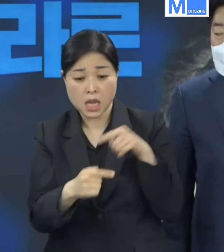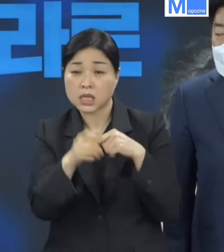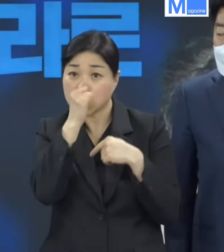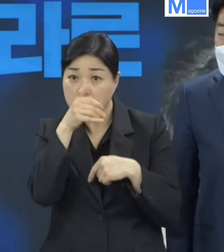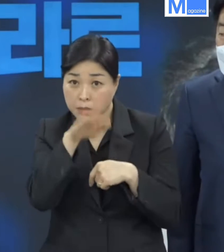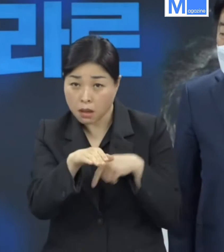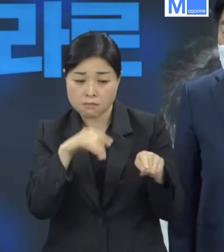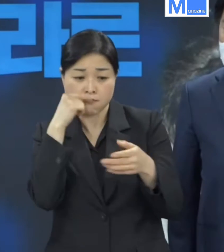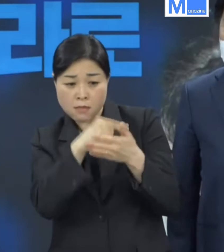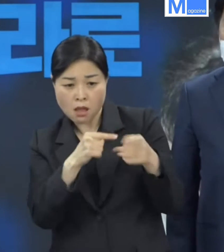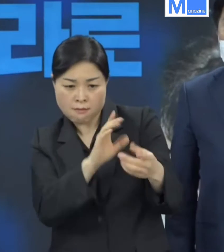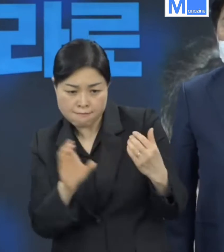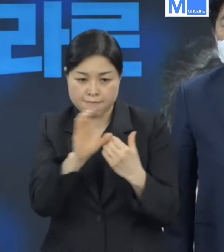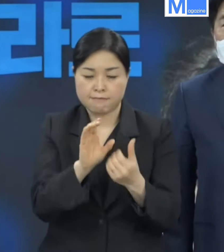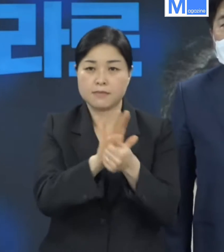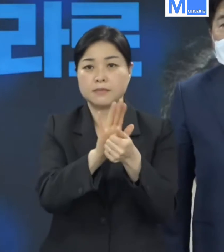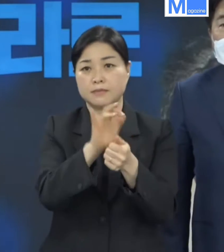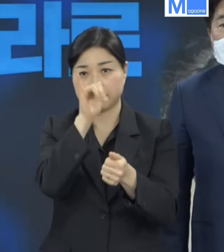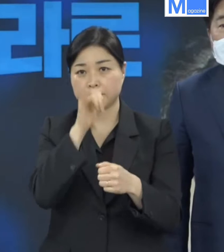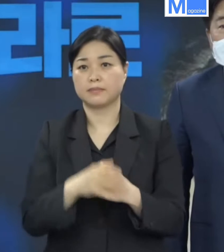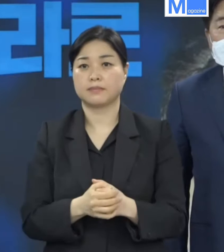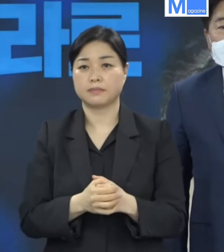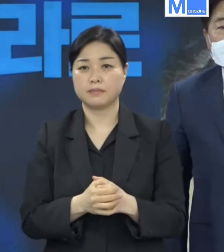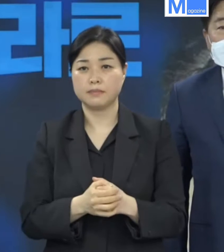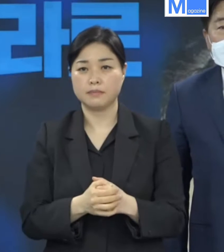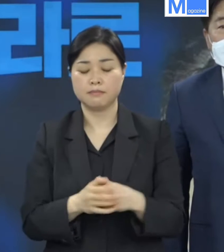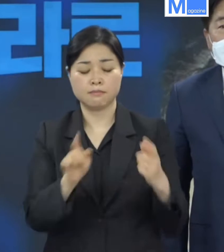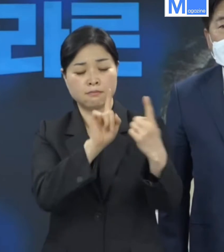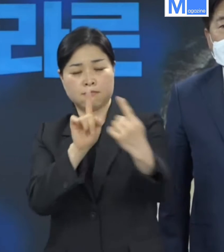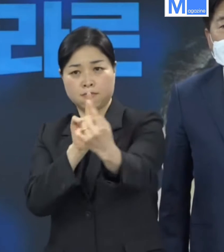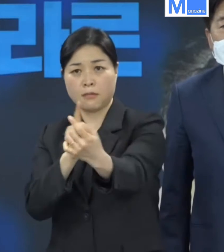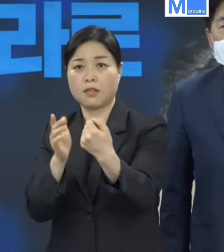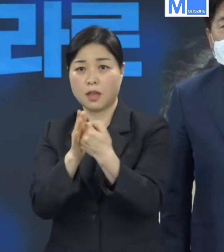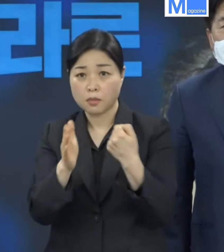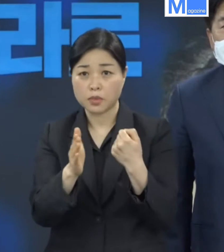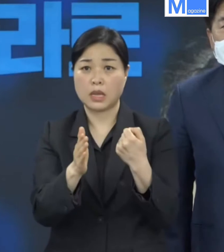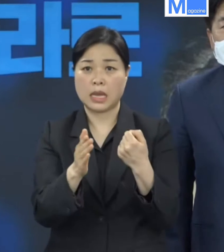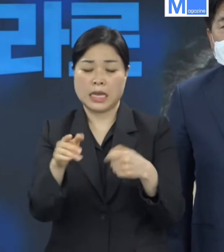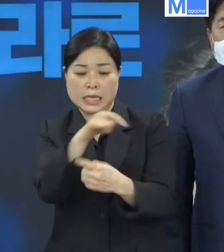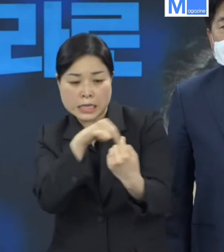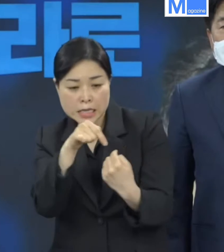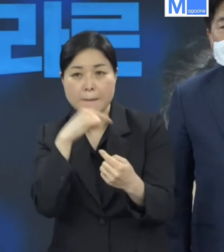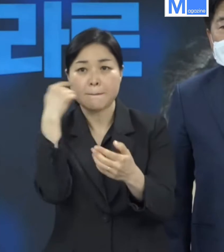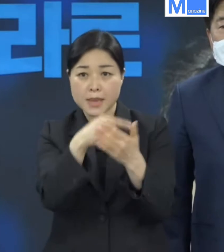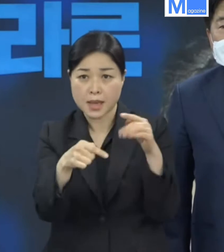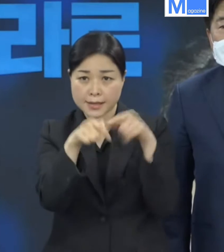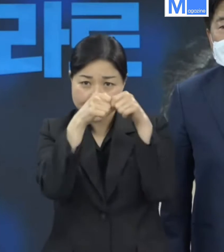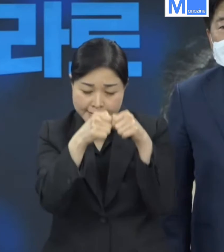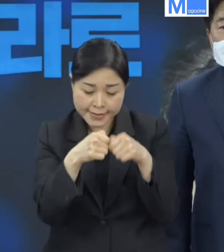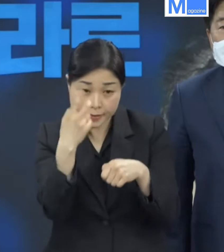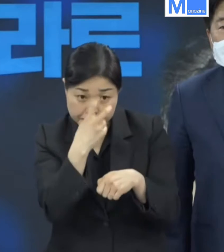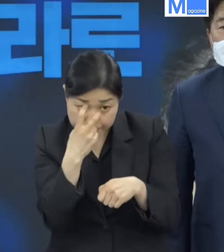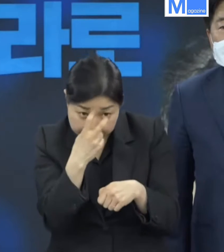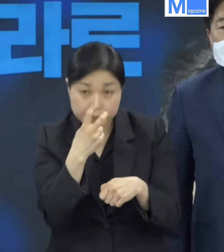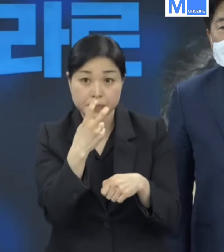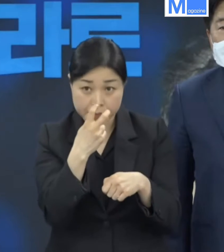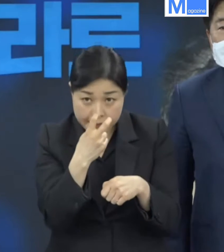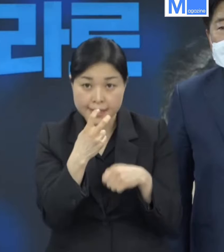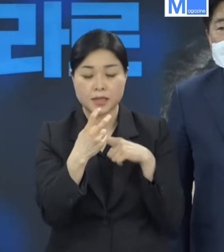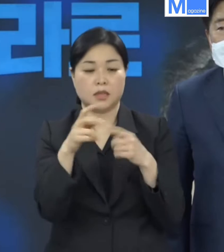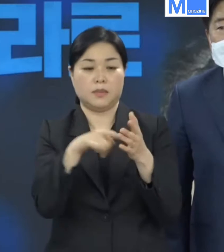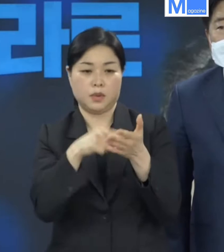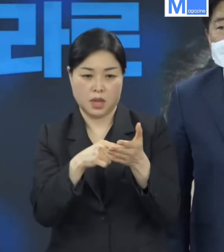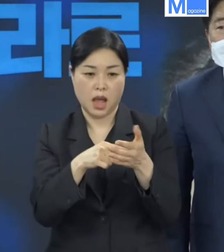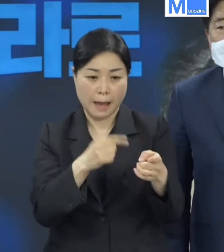보상을 확대하겠습니다. 사회적 거리두기로 경영 피해를 당한 업종을 꼼꼼하게 세부적으로 살펴서